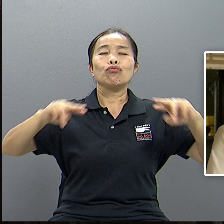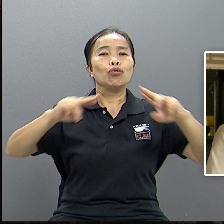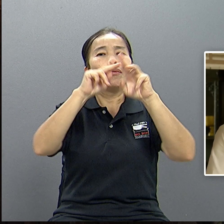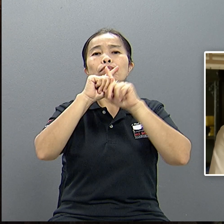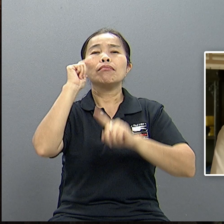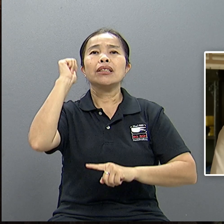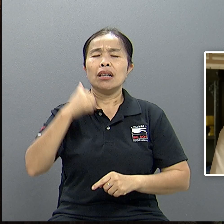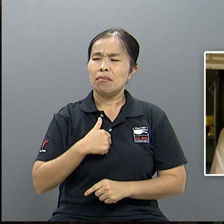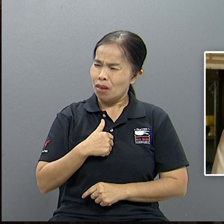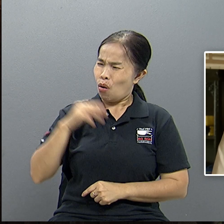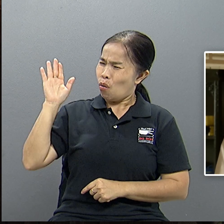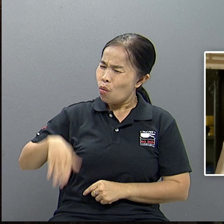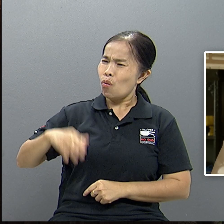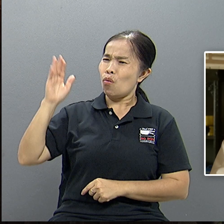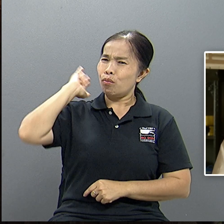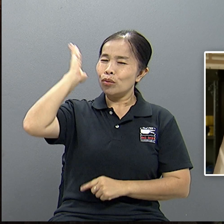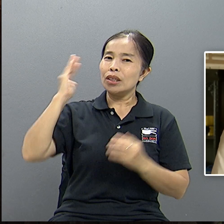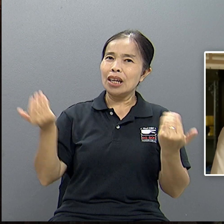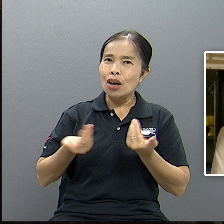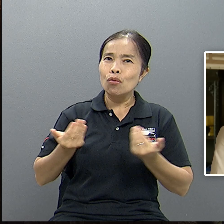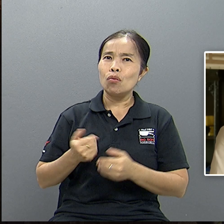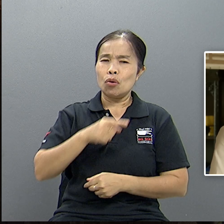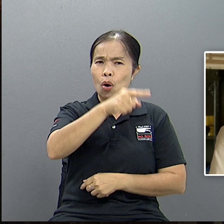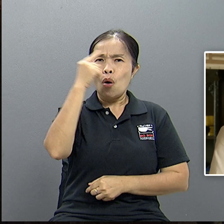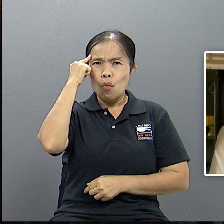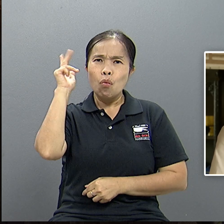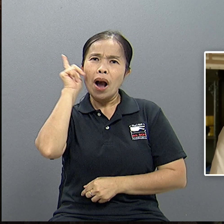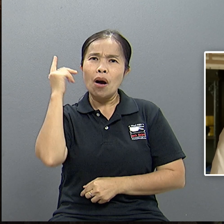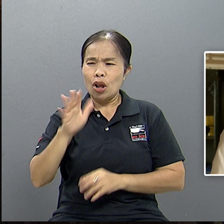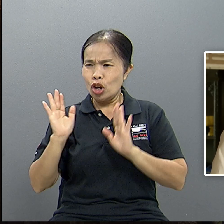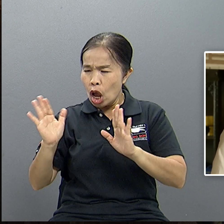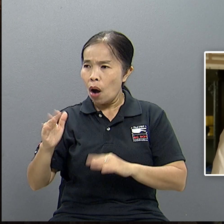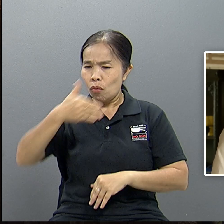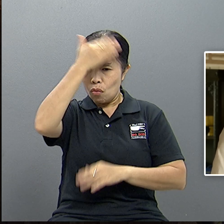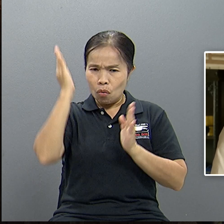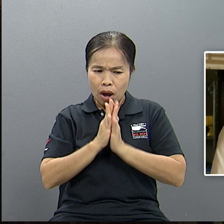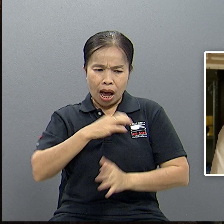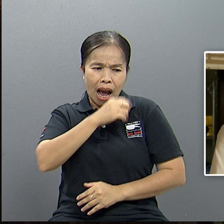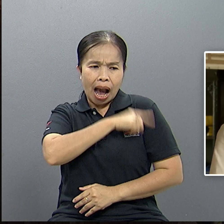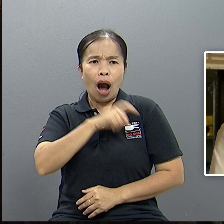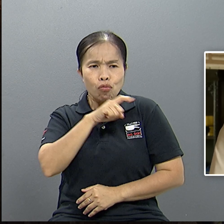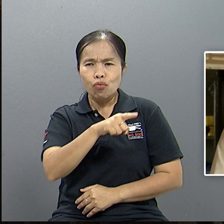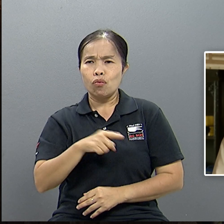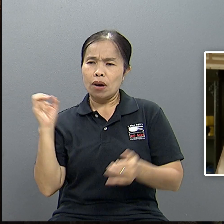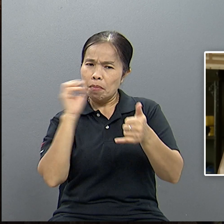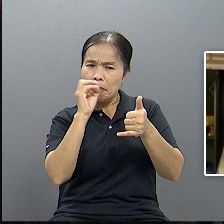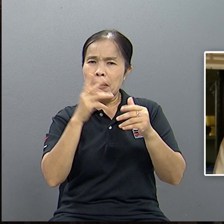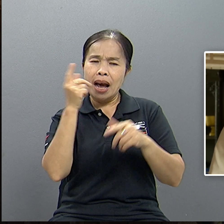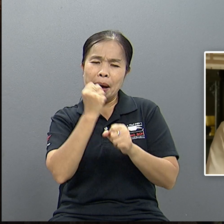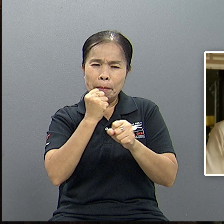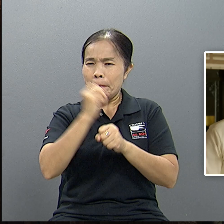กล้านี่พ่อเลิศเขานุ่งขาวผมขาวอยู่ไม่เห็นหรือ ขอโทษ